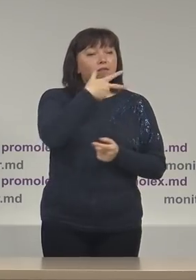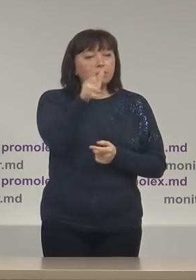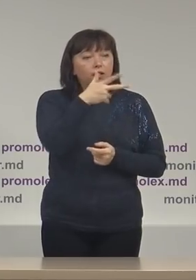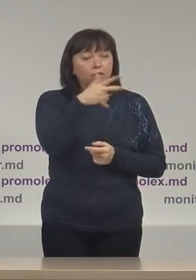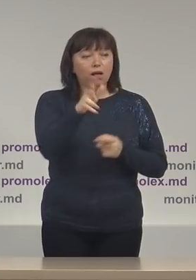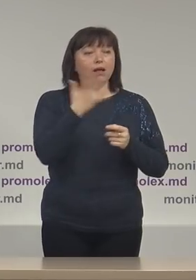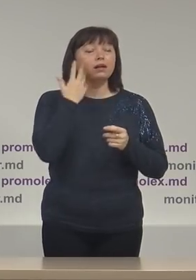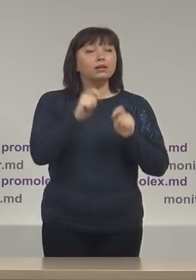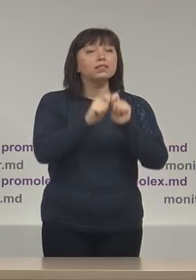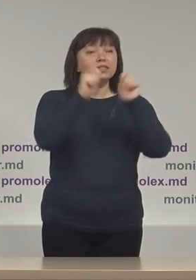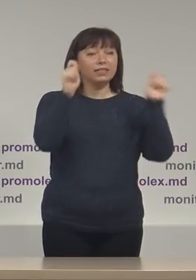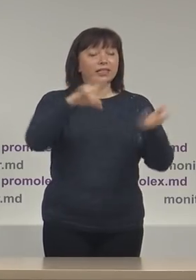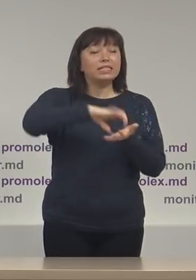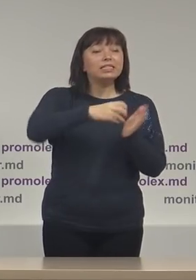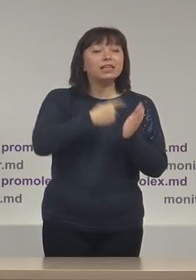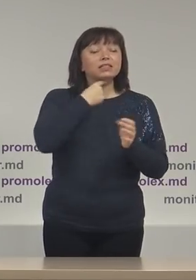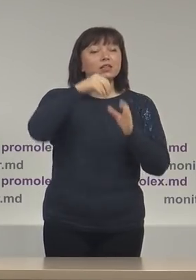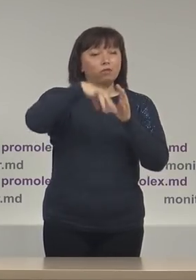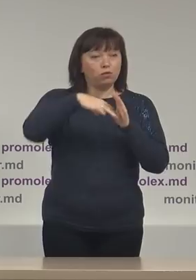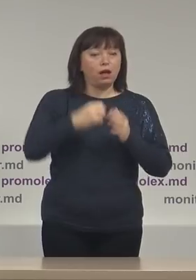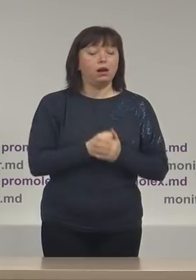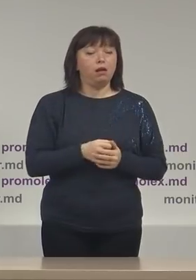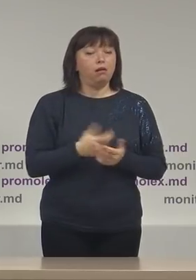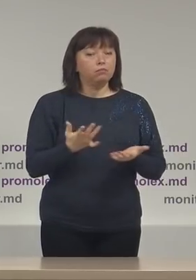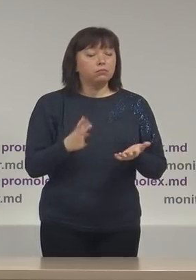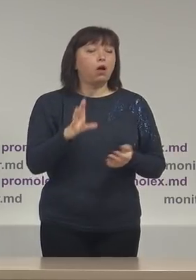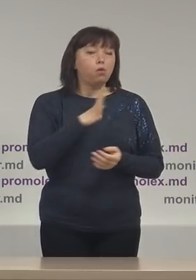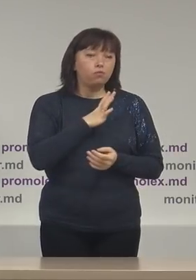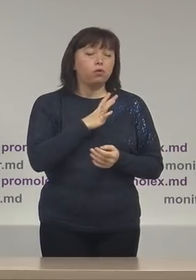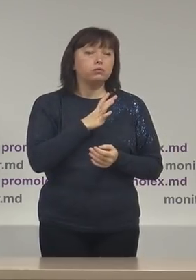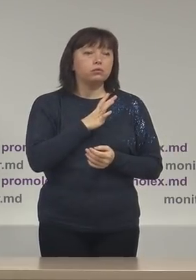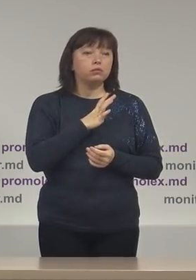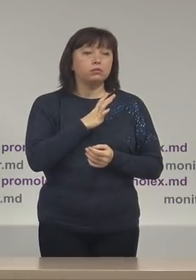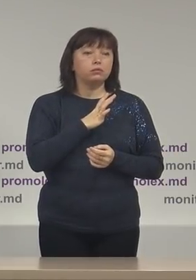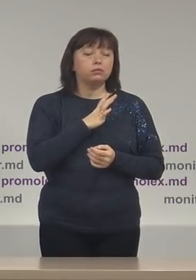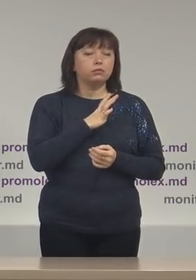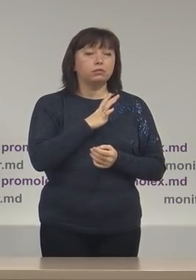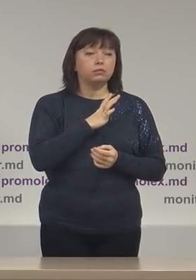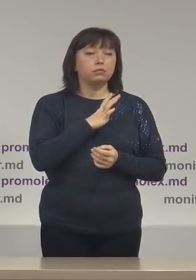de deschidere a secțiilor de votare, fie nu au fost